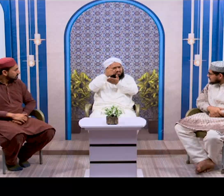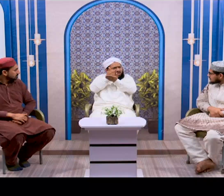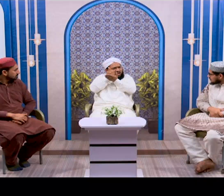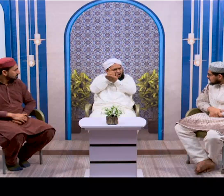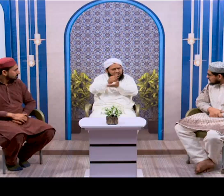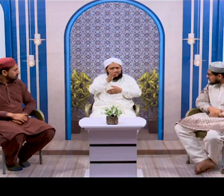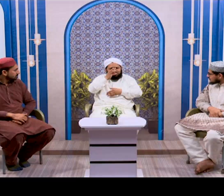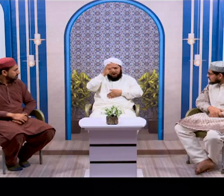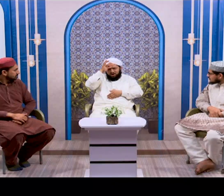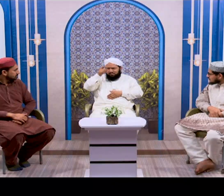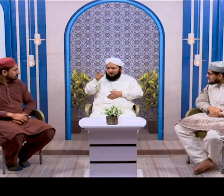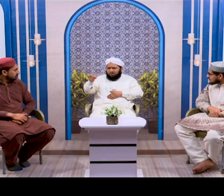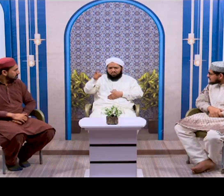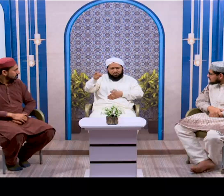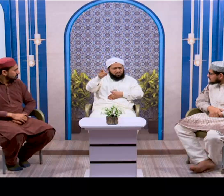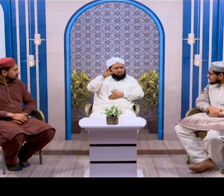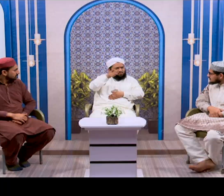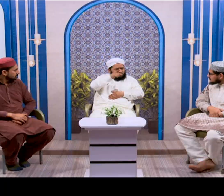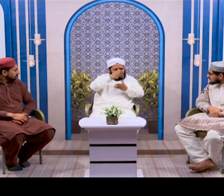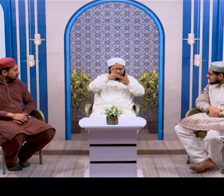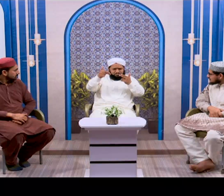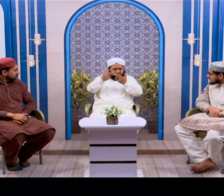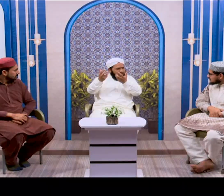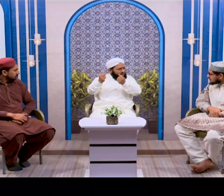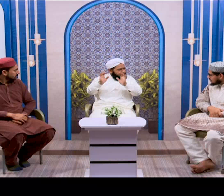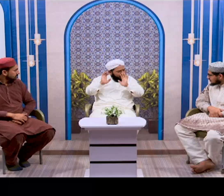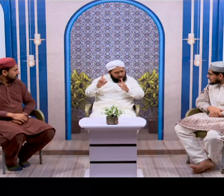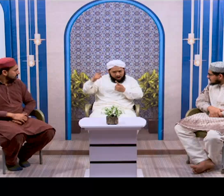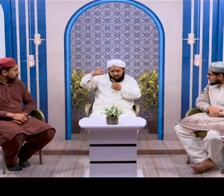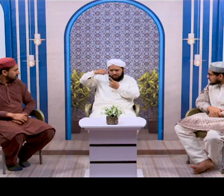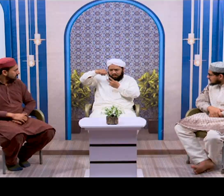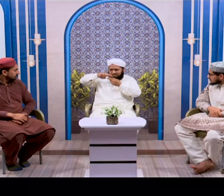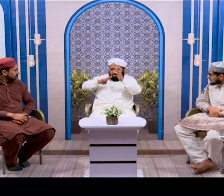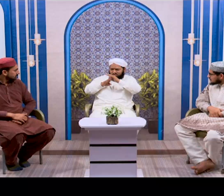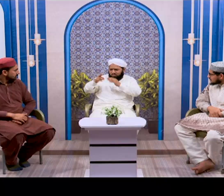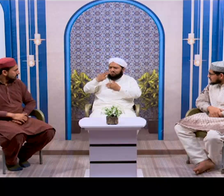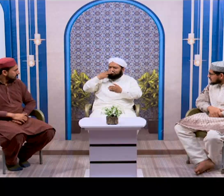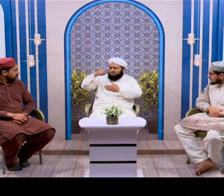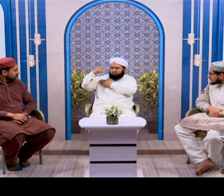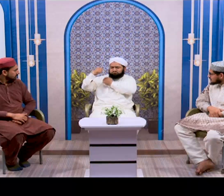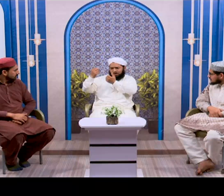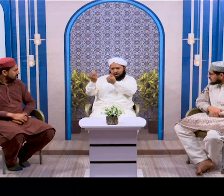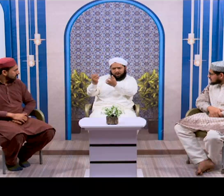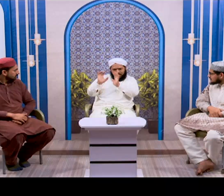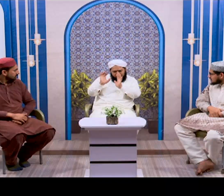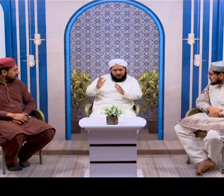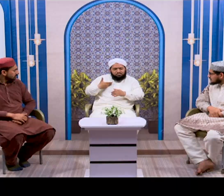کی دی ہوئی طاقت سے انبیاء کرام علیہم السلام سے معجزات بھی ظاہر ہوتے ہیں اور اولیاء کرام سے کرامات کا بھی ظہور ہوتا